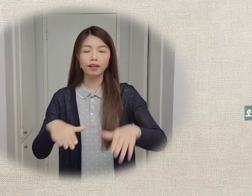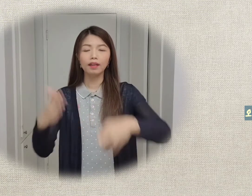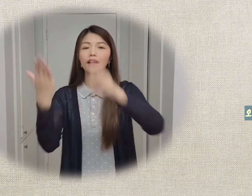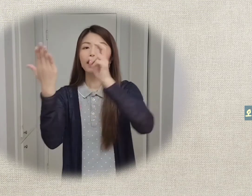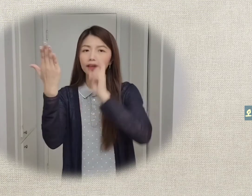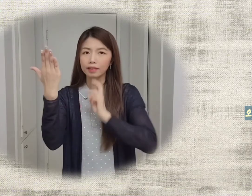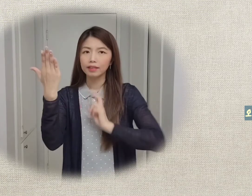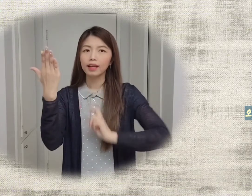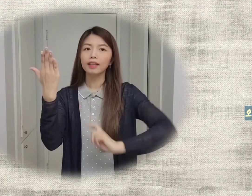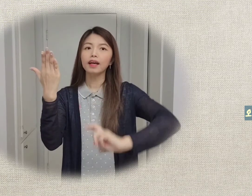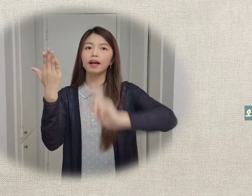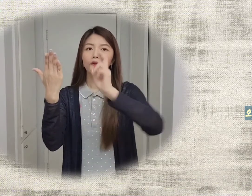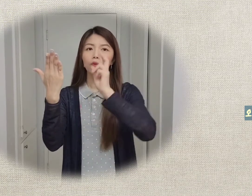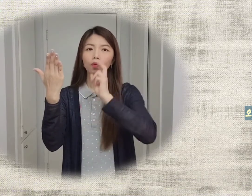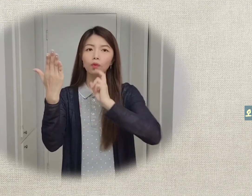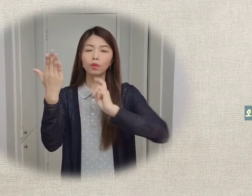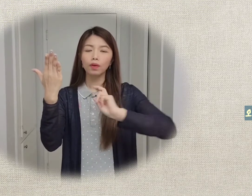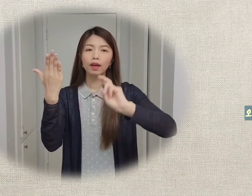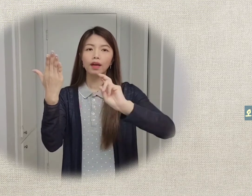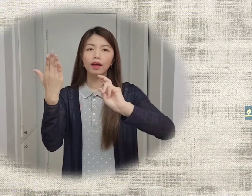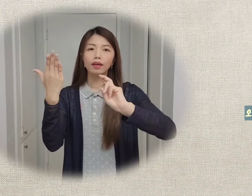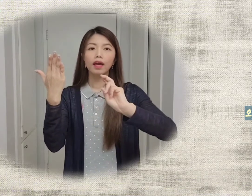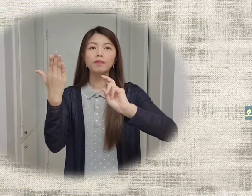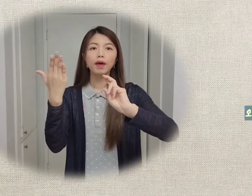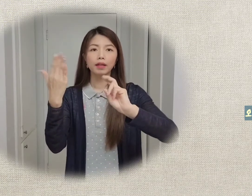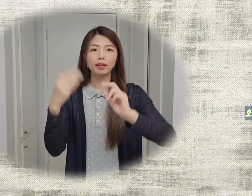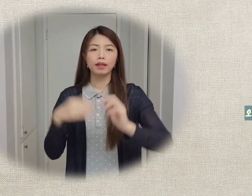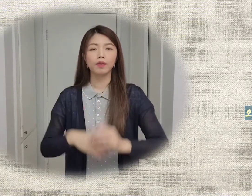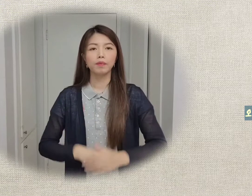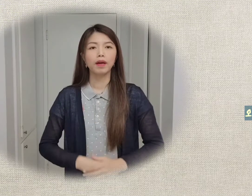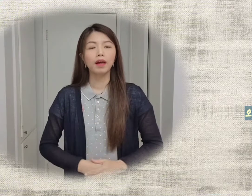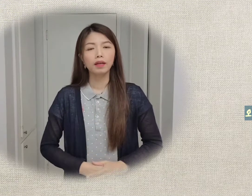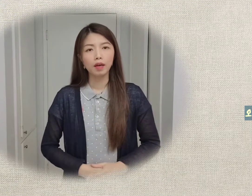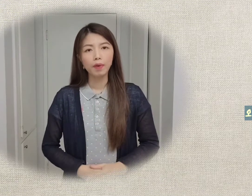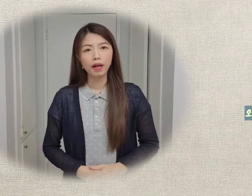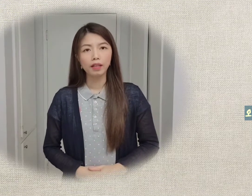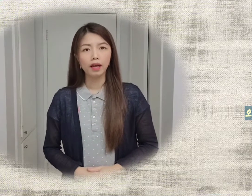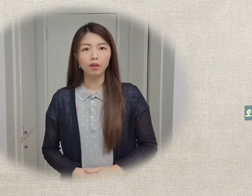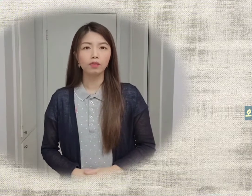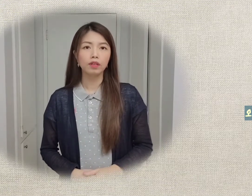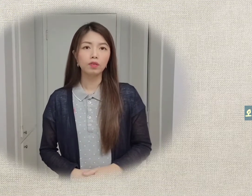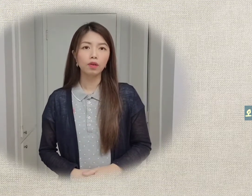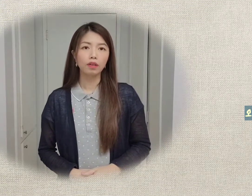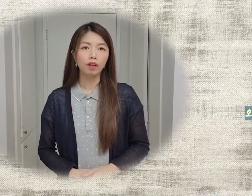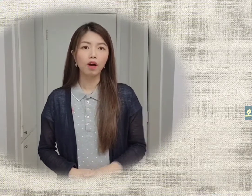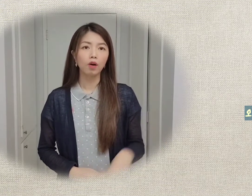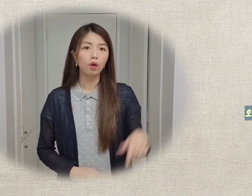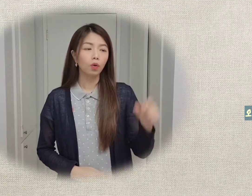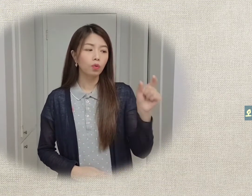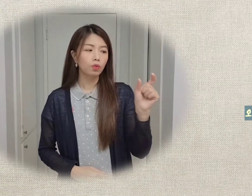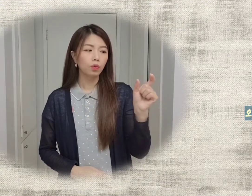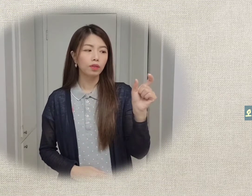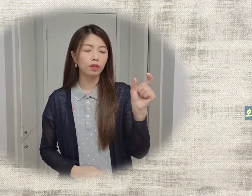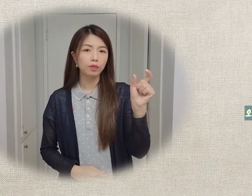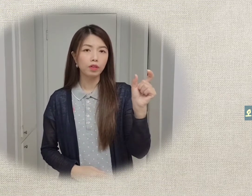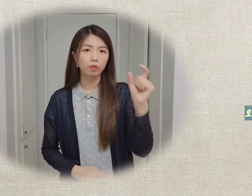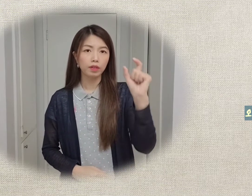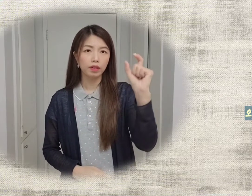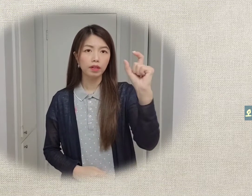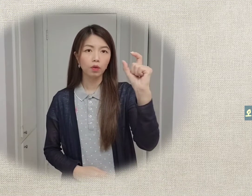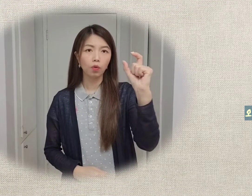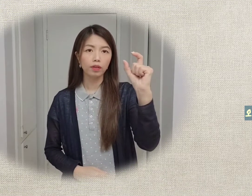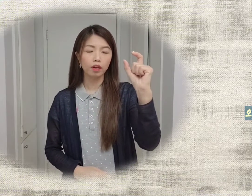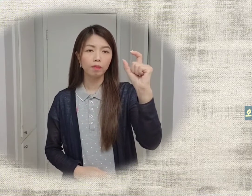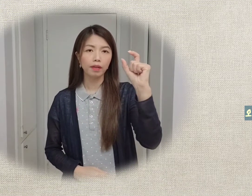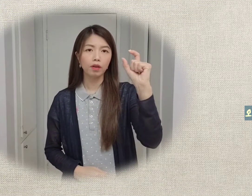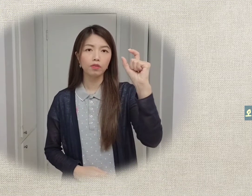오늘 찬양하고 예배하는 삶. 예배하다 이런 뜻의 수어는요, 오른손은